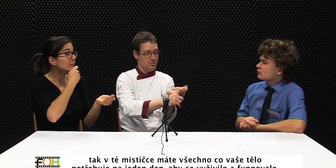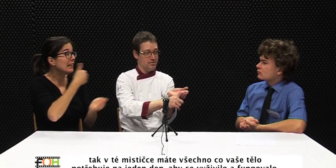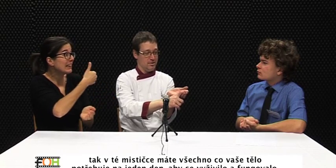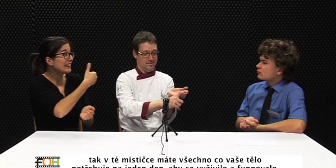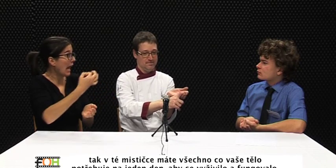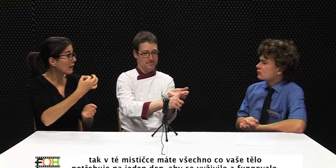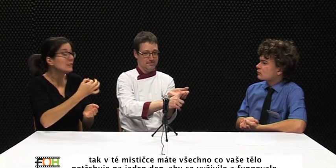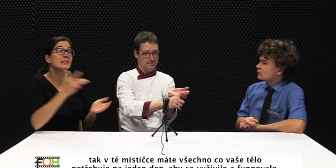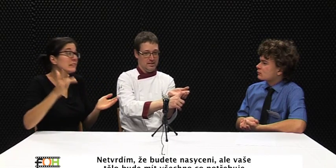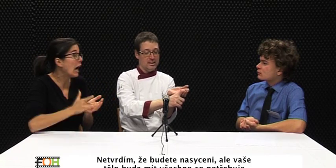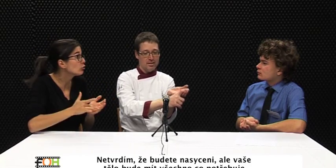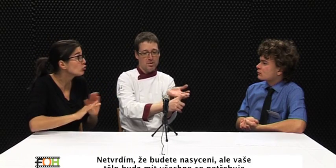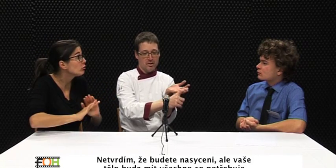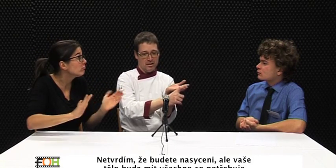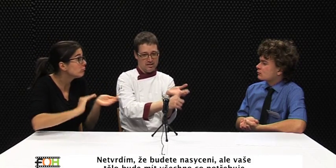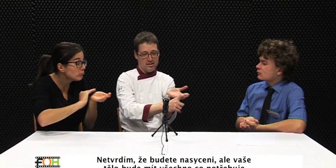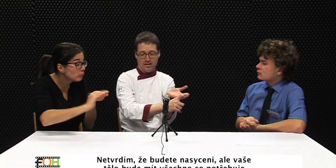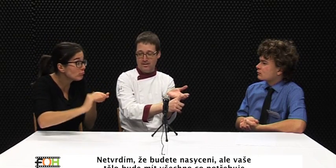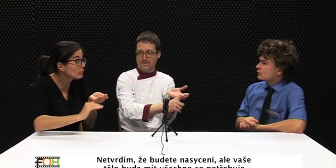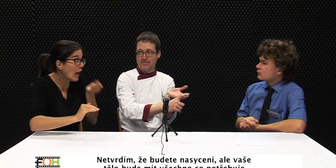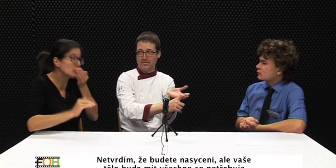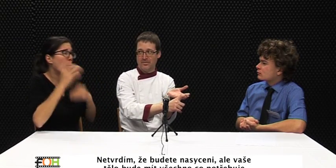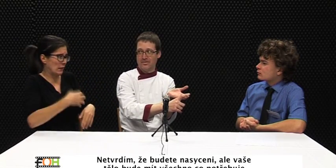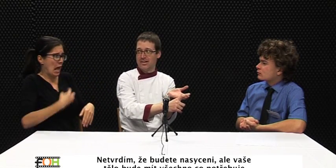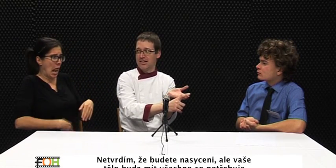a fungovalo. Netvrdím, že budete nasycení,